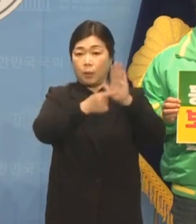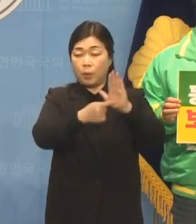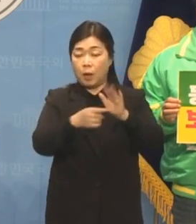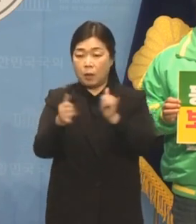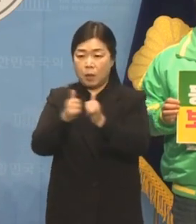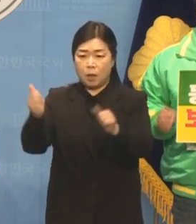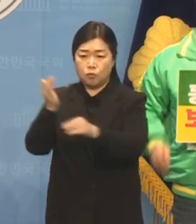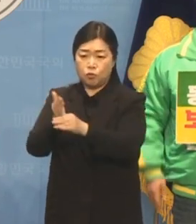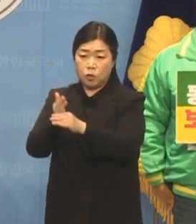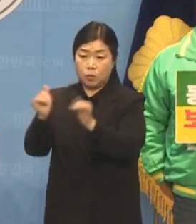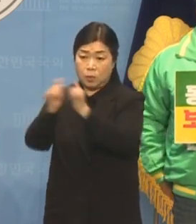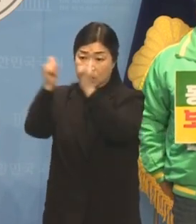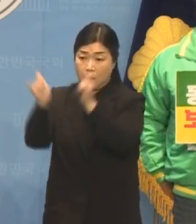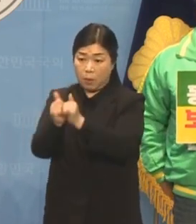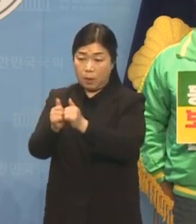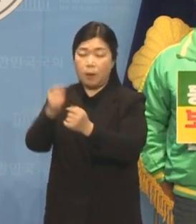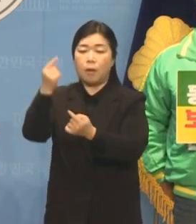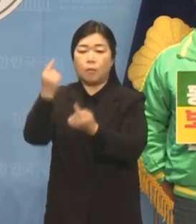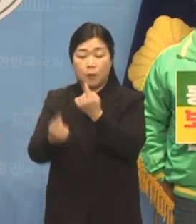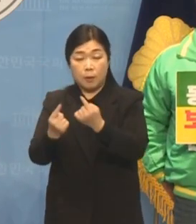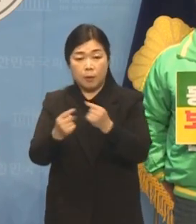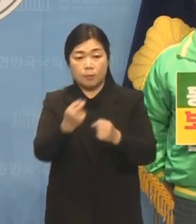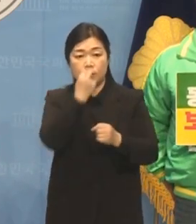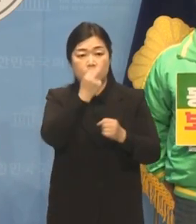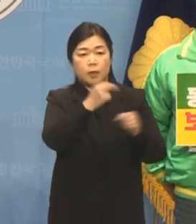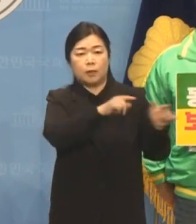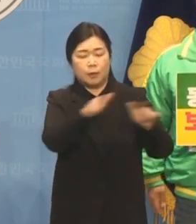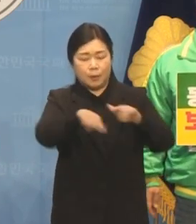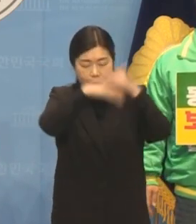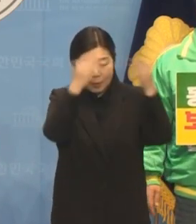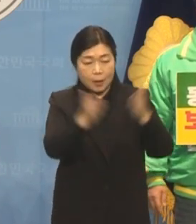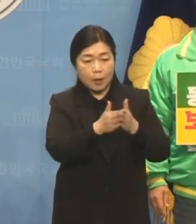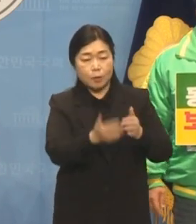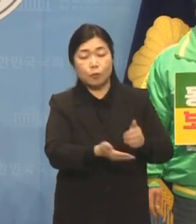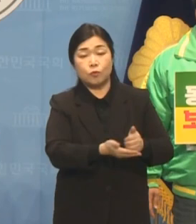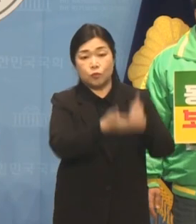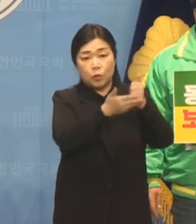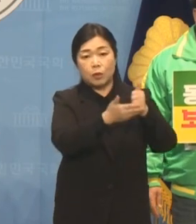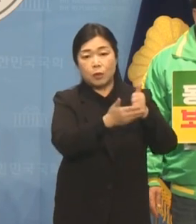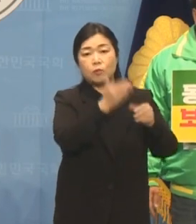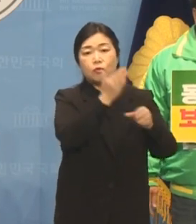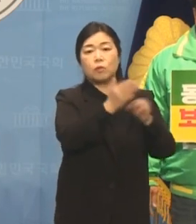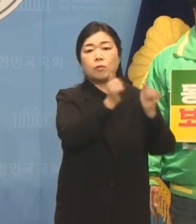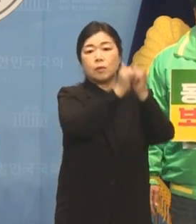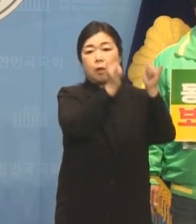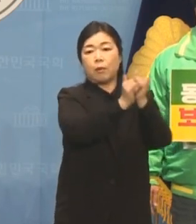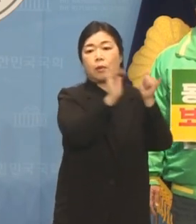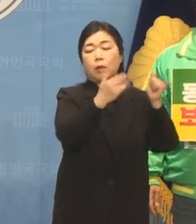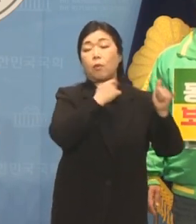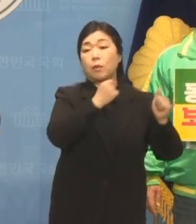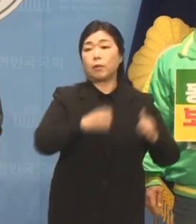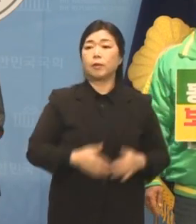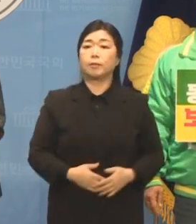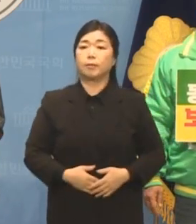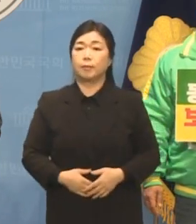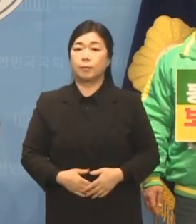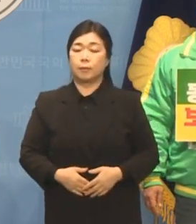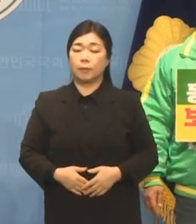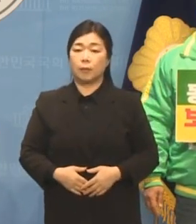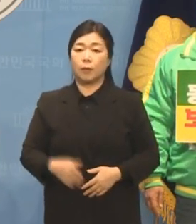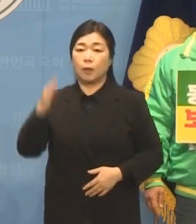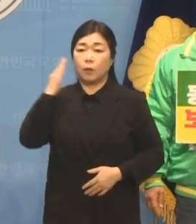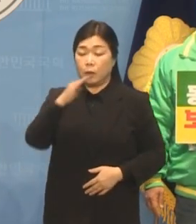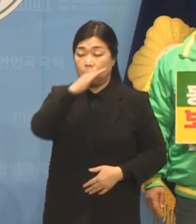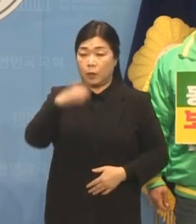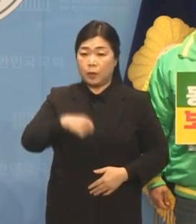중심 사회에서 생태 중심 사회로 나아가는 첫걸음이 되기를 기대하고 있습니다. 녹색정의당이